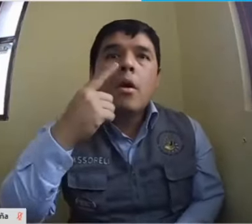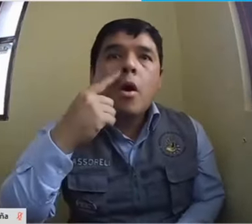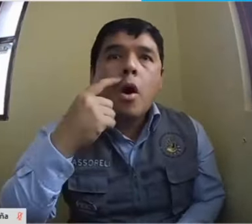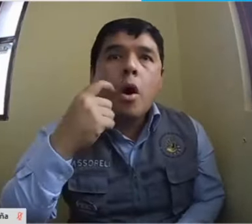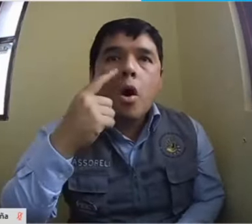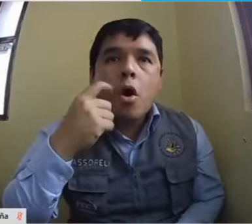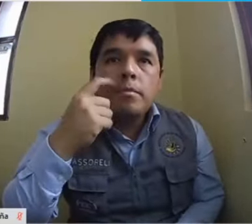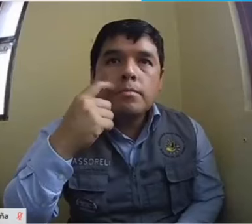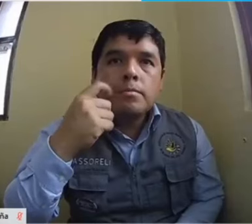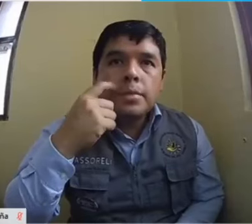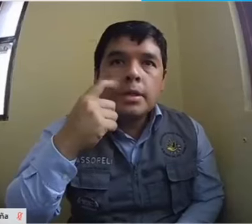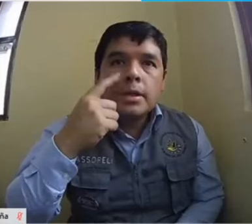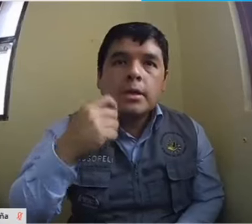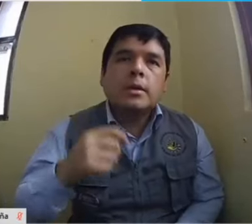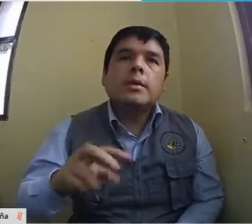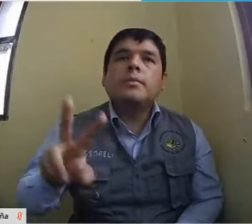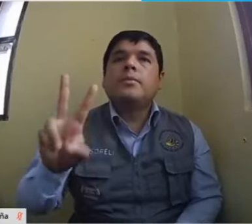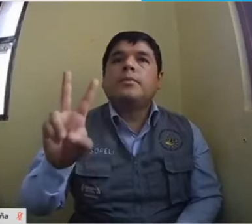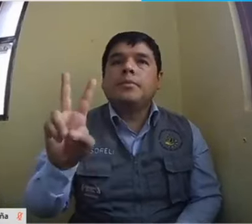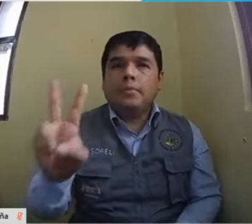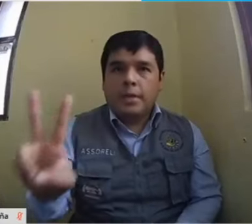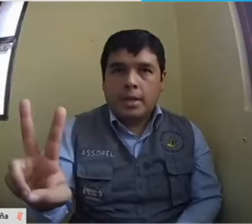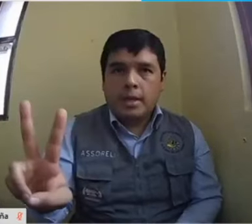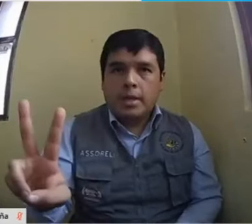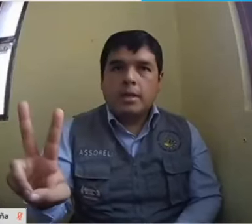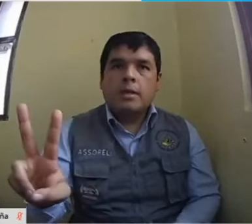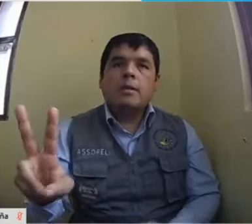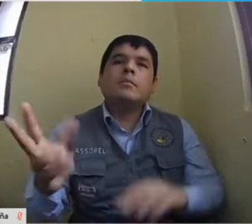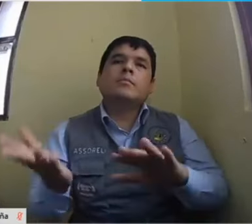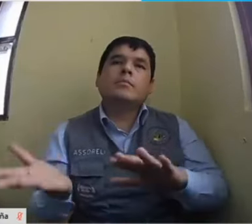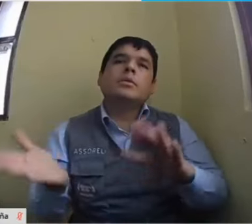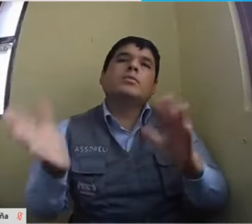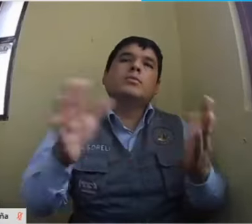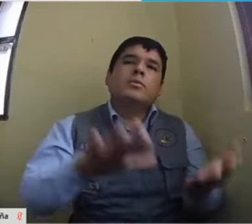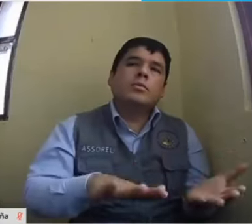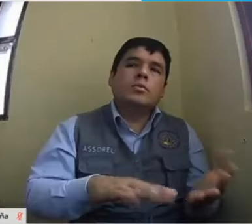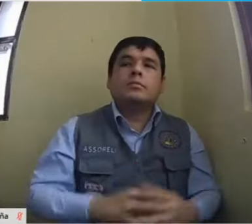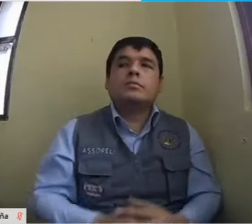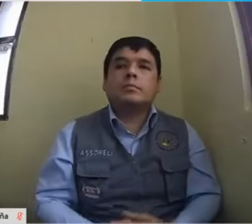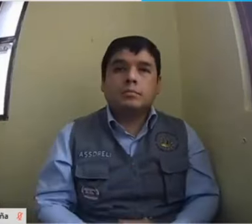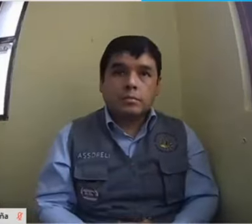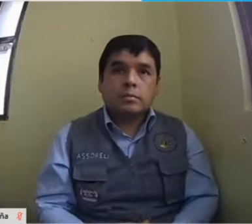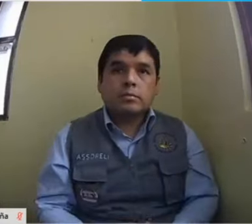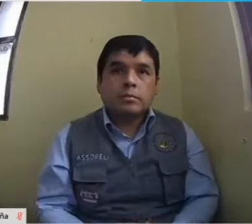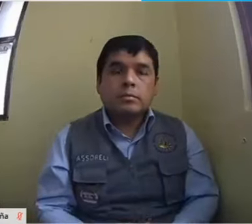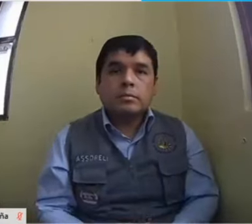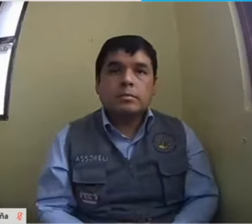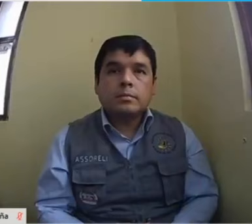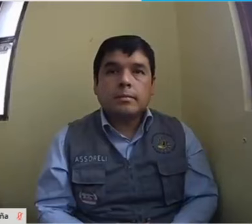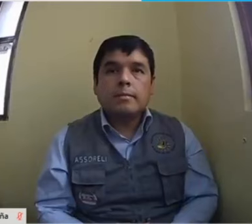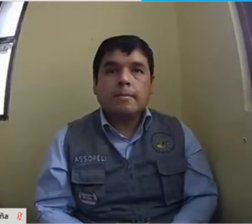que es lo que deletreó Ronald, igual la seña de hombre, la B y otra vez la seña de muerte.